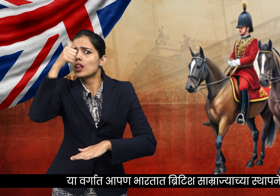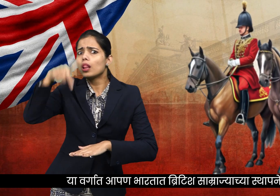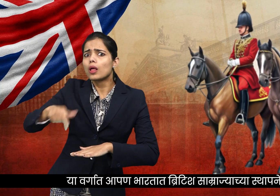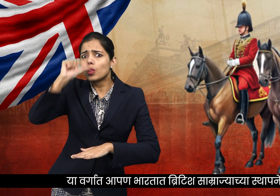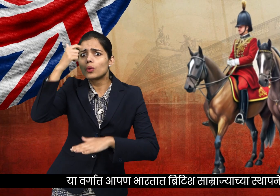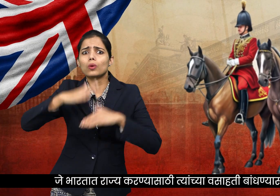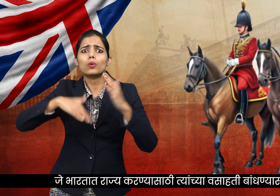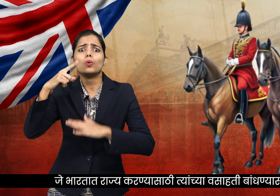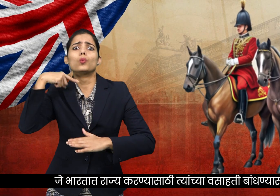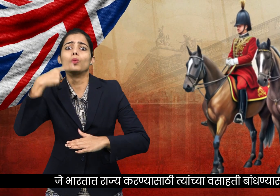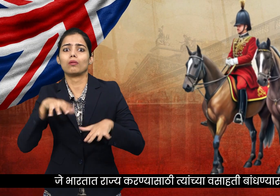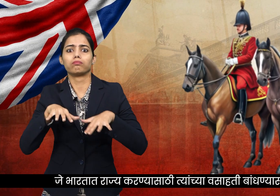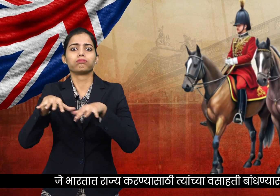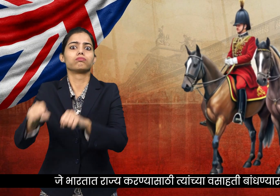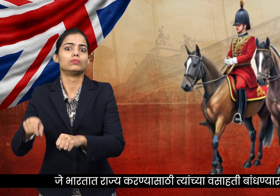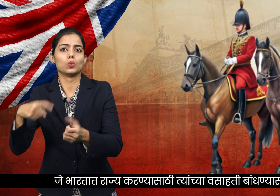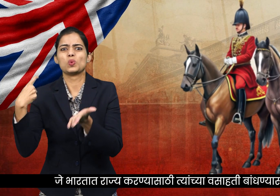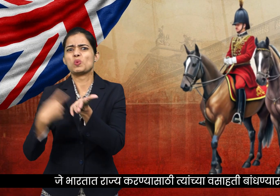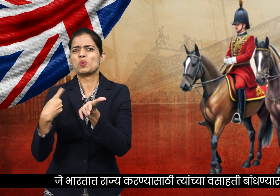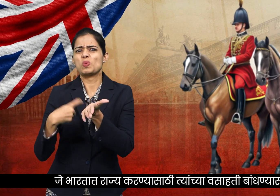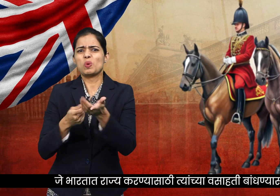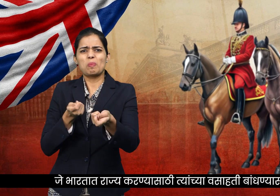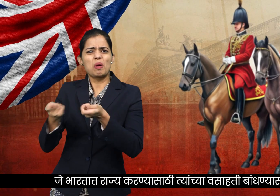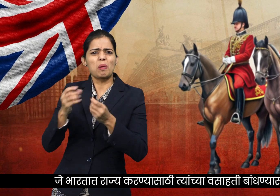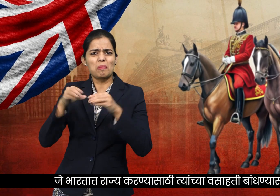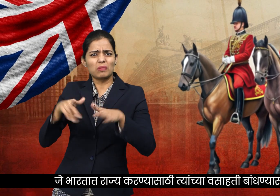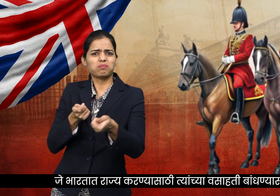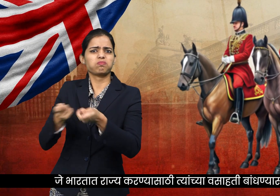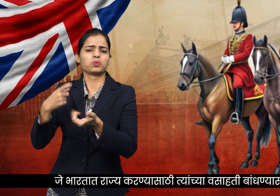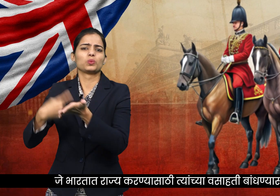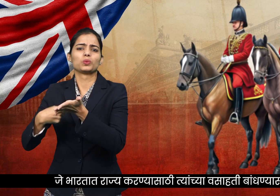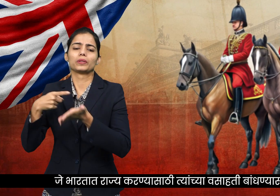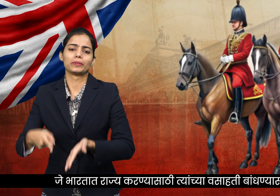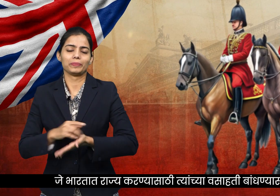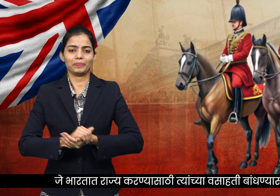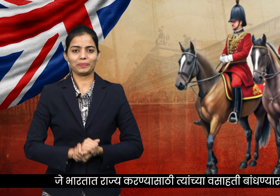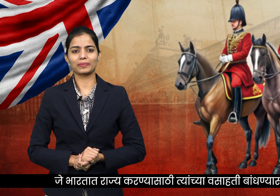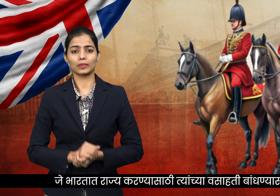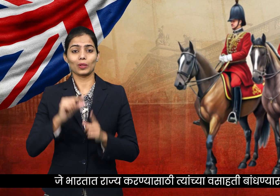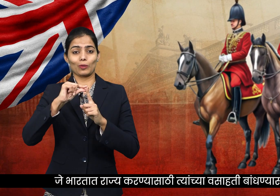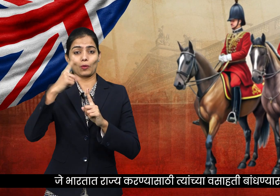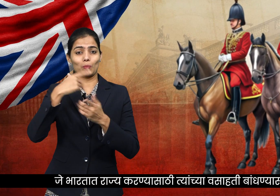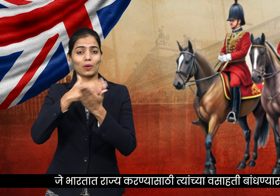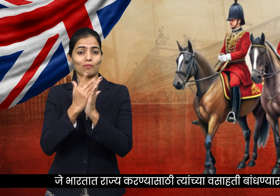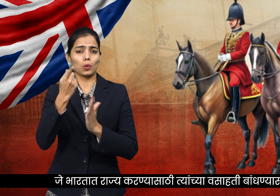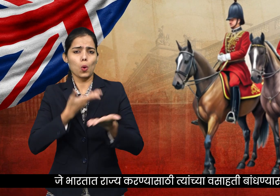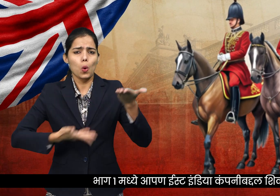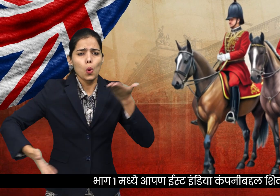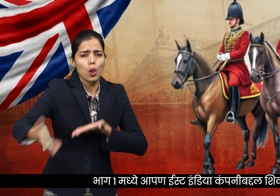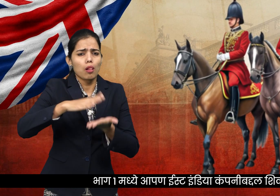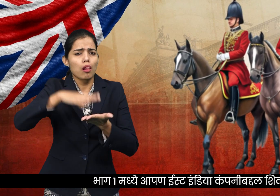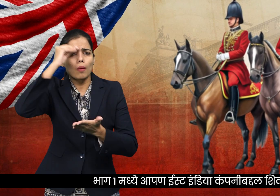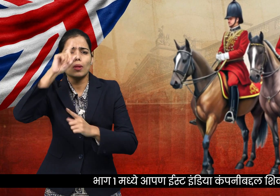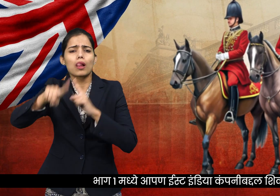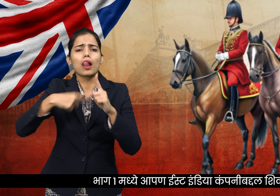स्थापनेबद्दल बोलू, जे भारतात राजकारण्यासाठी त्यांच्या वसाहती बांधण्यासाठी आले होते.